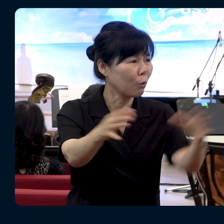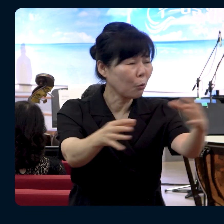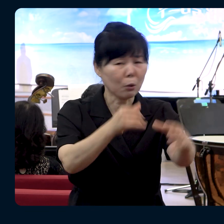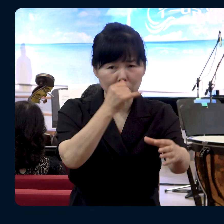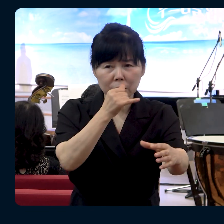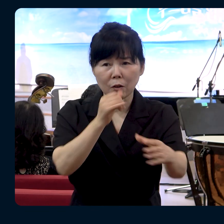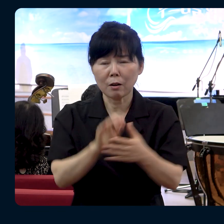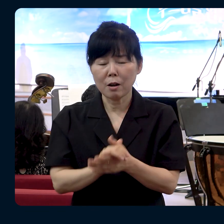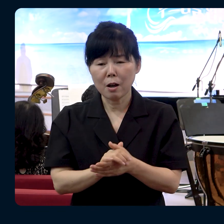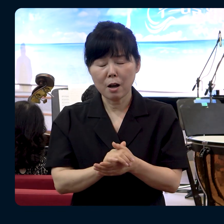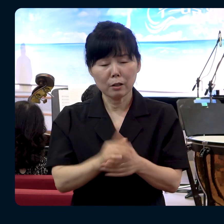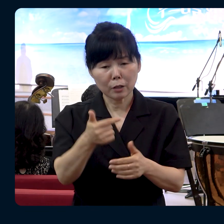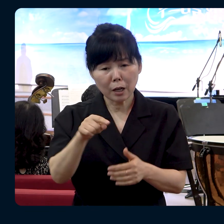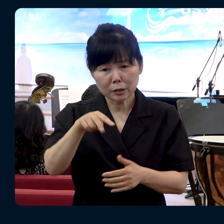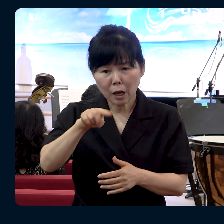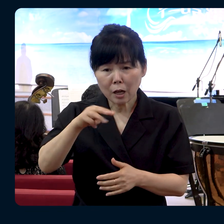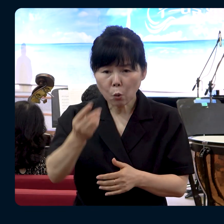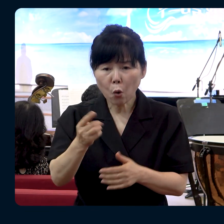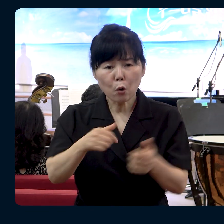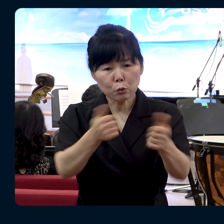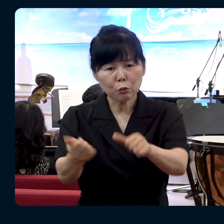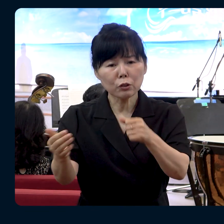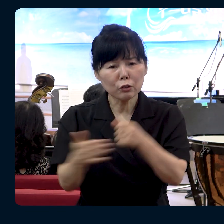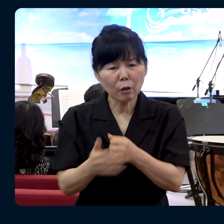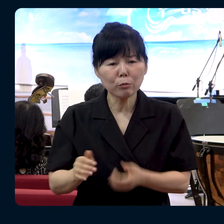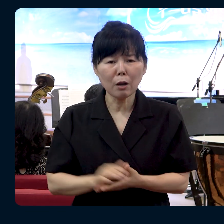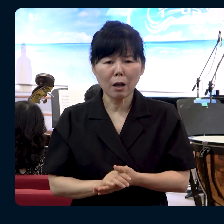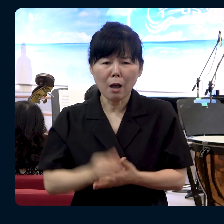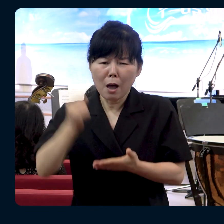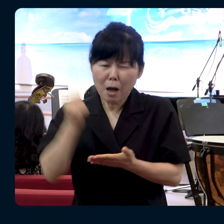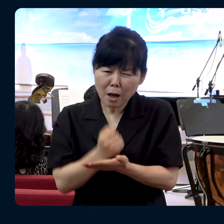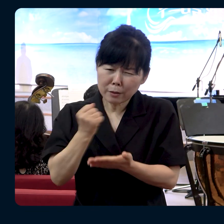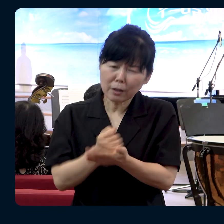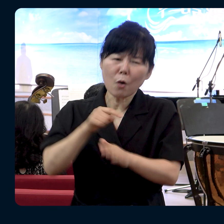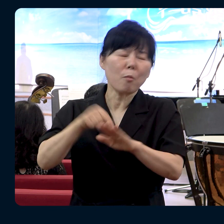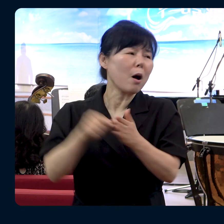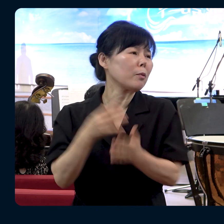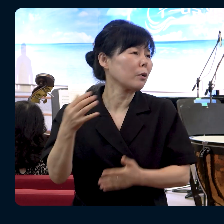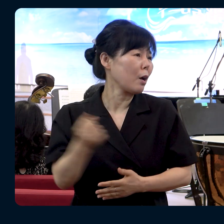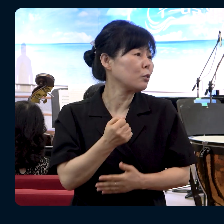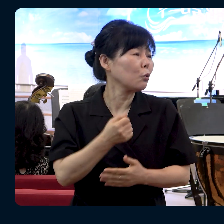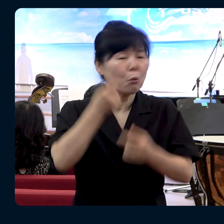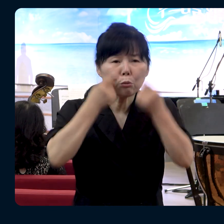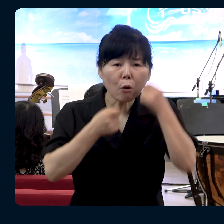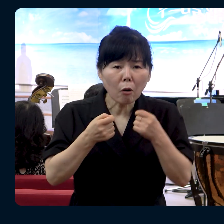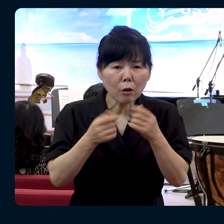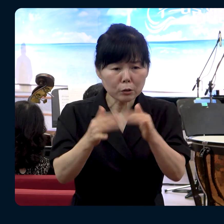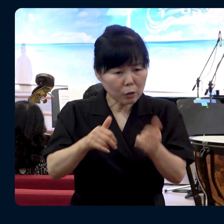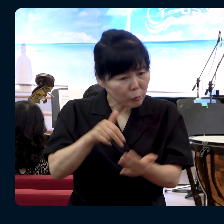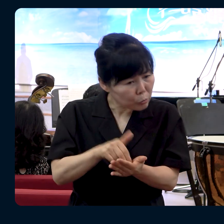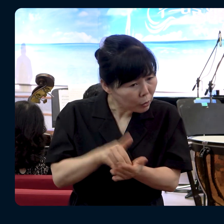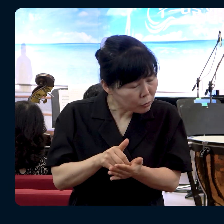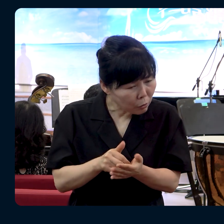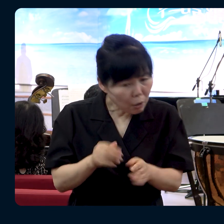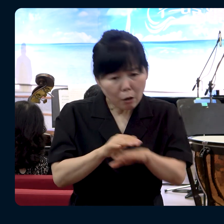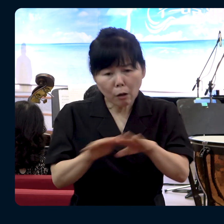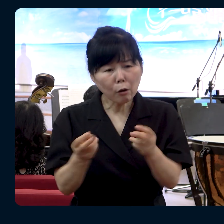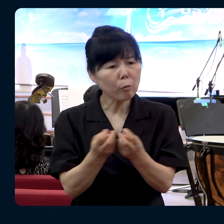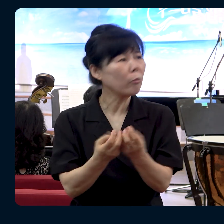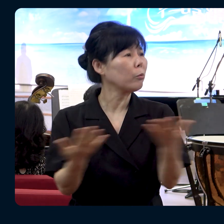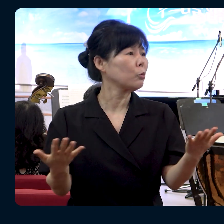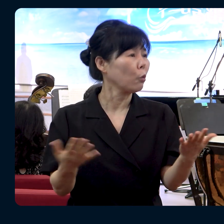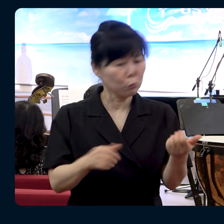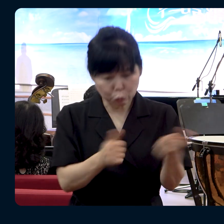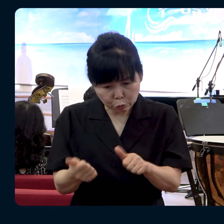그들은 그 죽음 앞에 어찌할 바 모르고 발을 동동 구르고 있었어요. 할 수 있는 게 없으니까 그렇겠죠. 죽음 앞에.